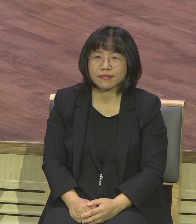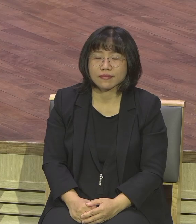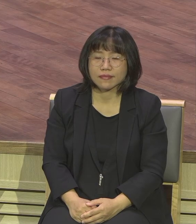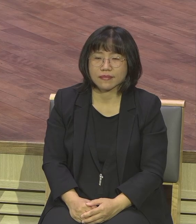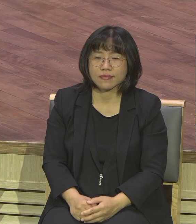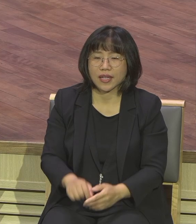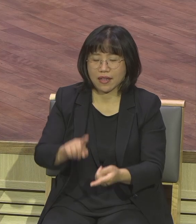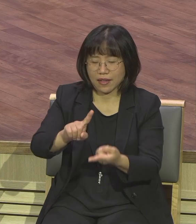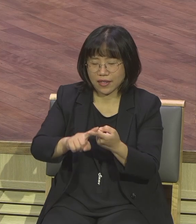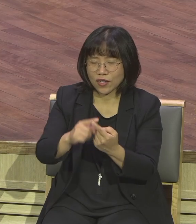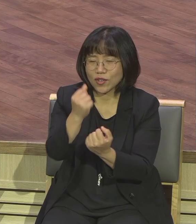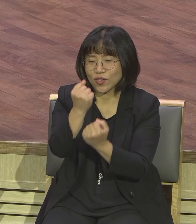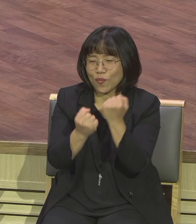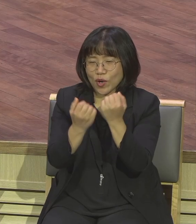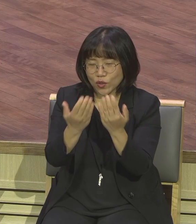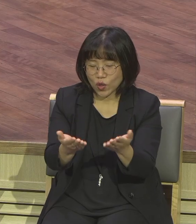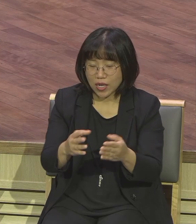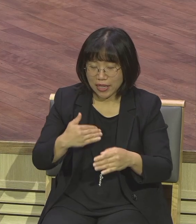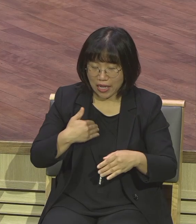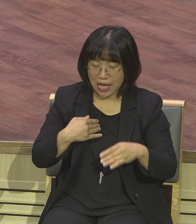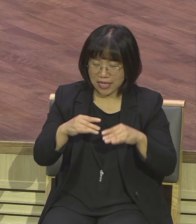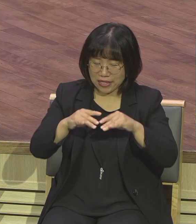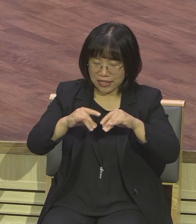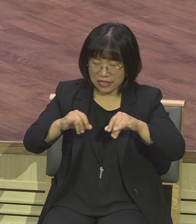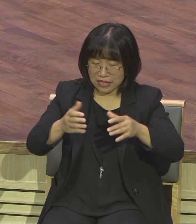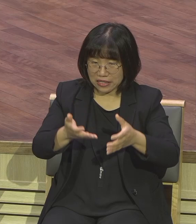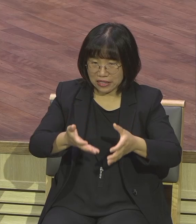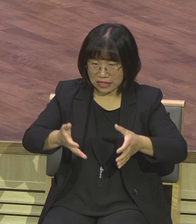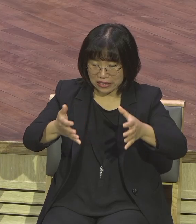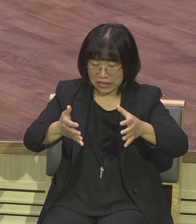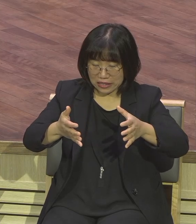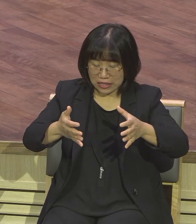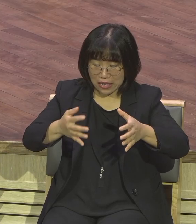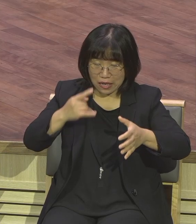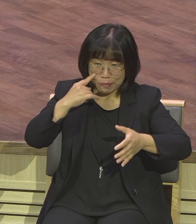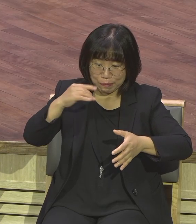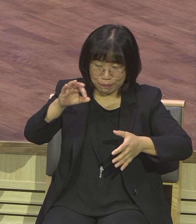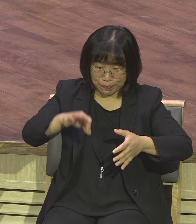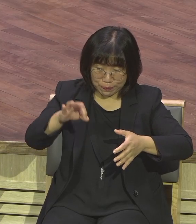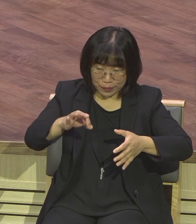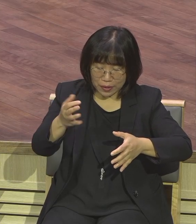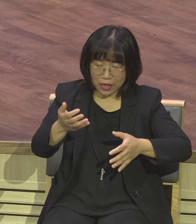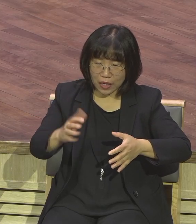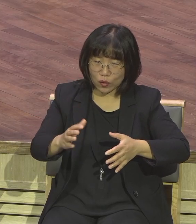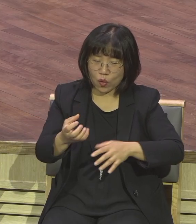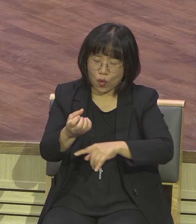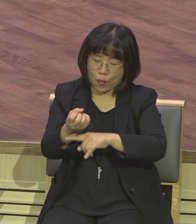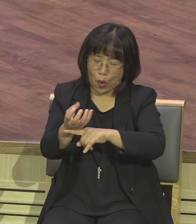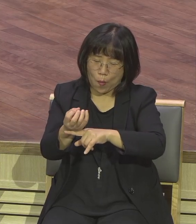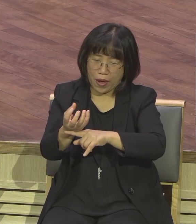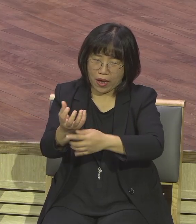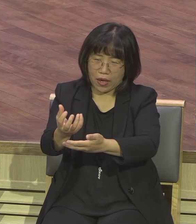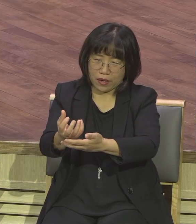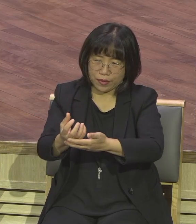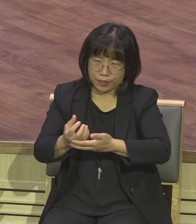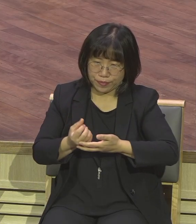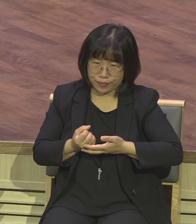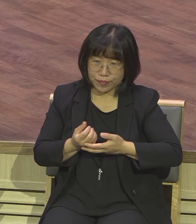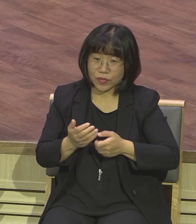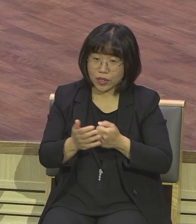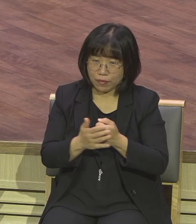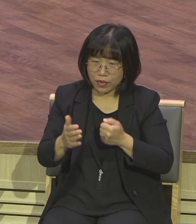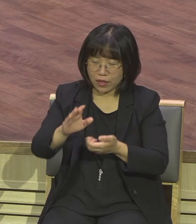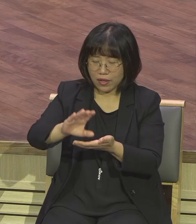그걸 설명하고 있습니다. 그리스도라는 보배를 가진 인생, 이게 얼마나 큰 축복인가를 강조하고 있어요. 그리스도를 가진